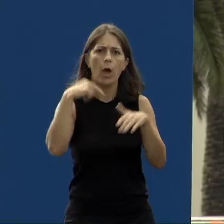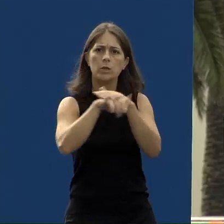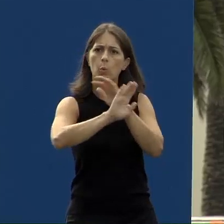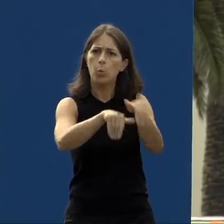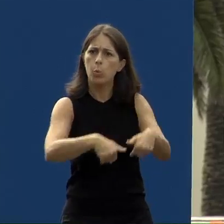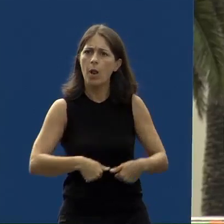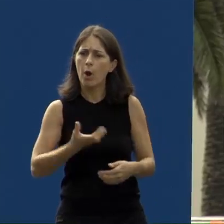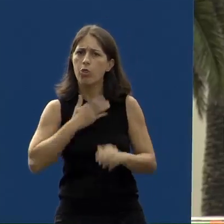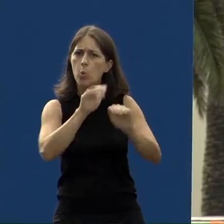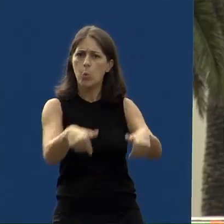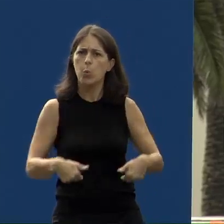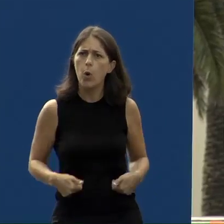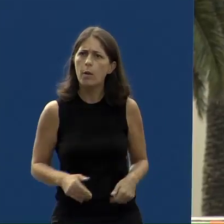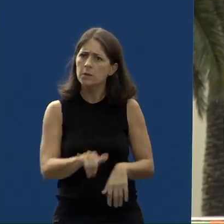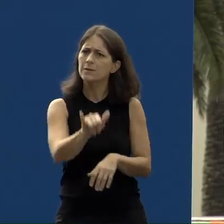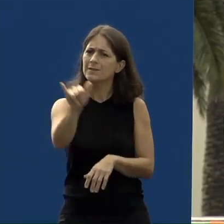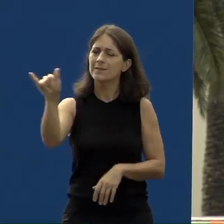claro que sí.